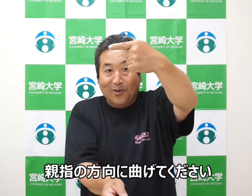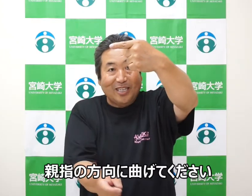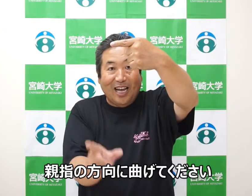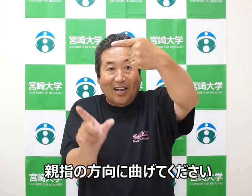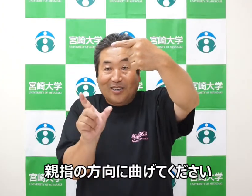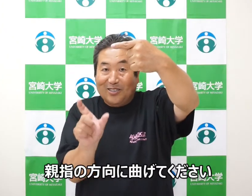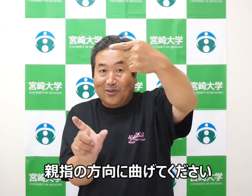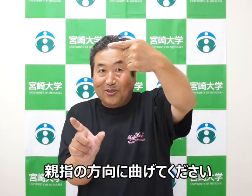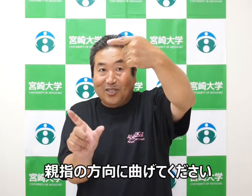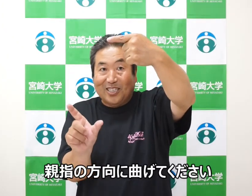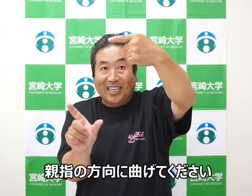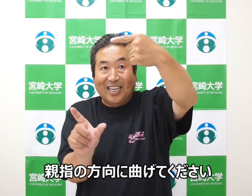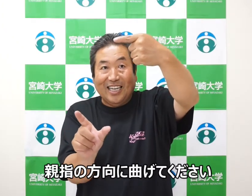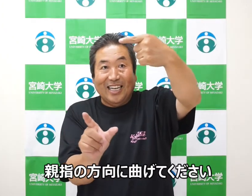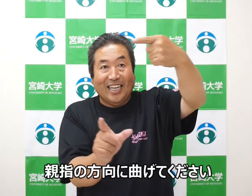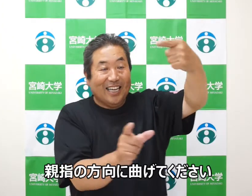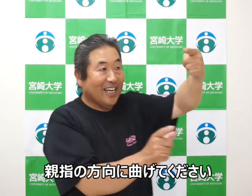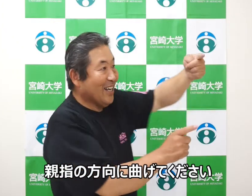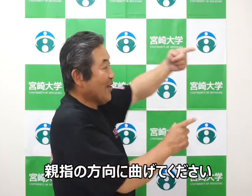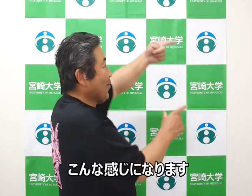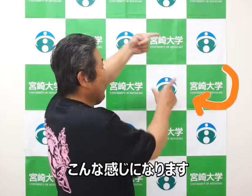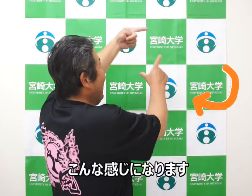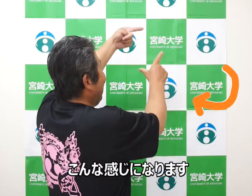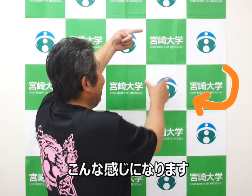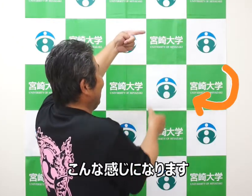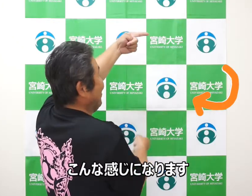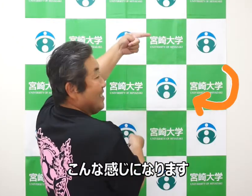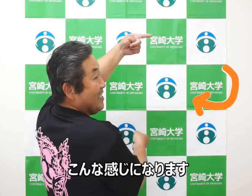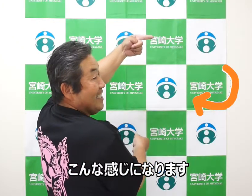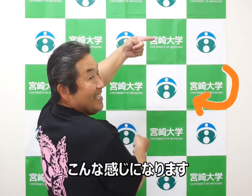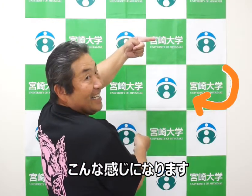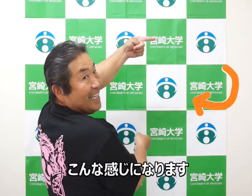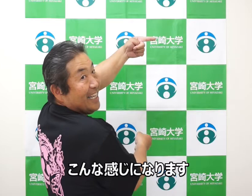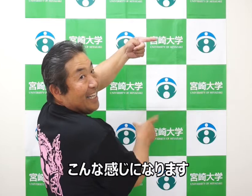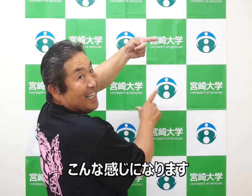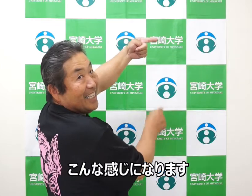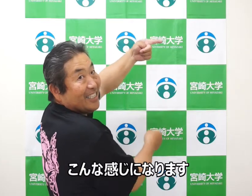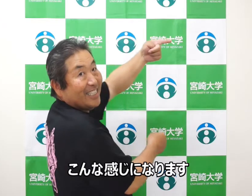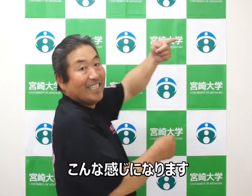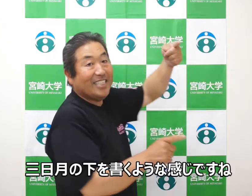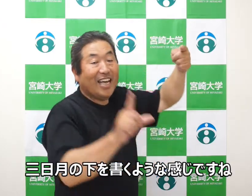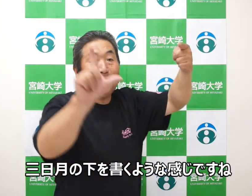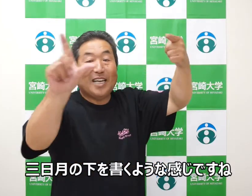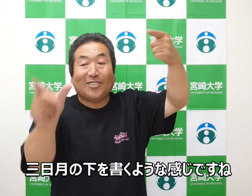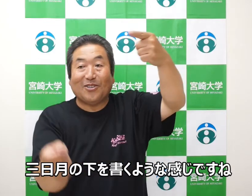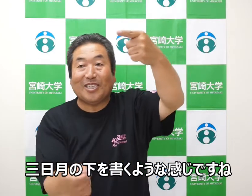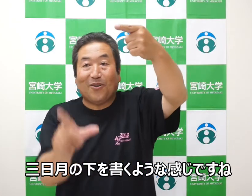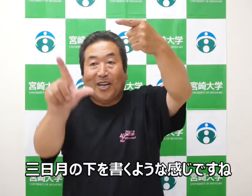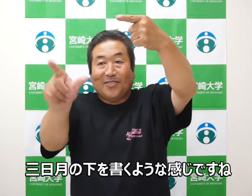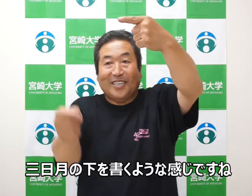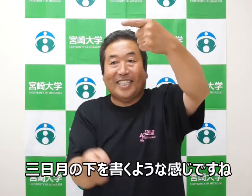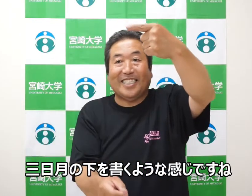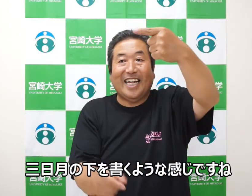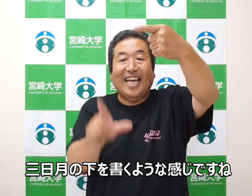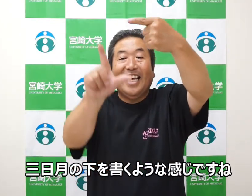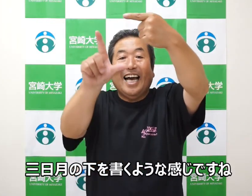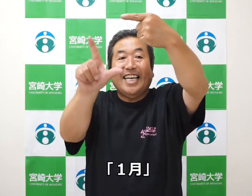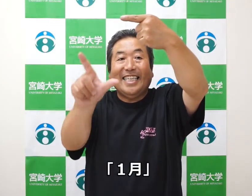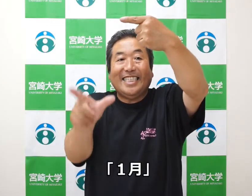や、そうです、こんな感じになります。そうです。で、三日月の下を書くような感じですね。はい、1